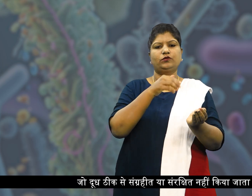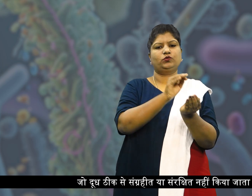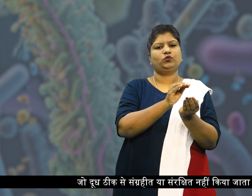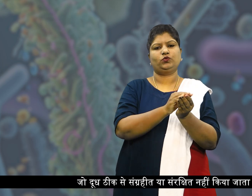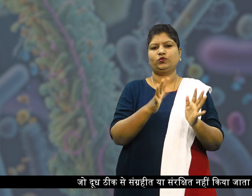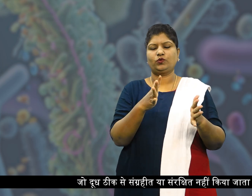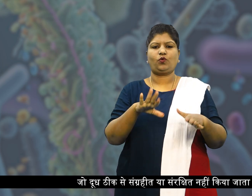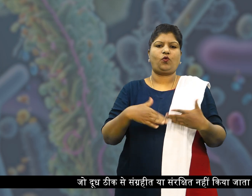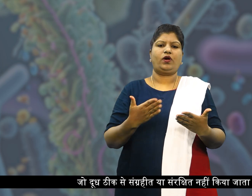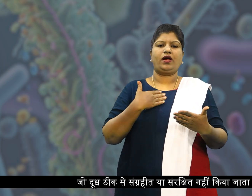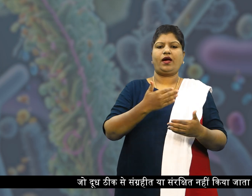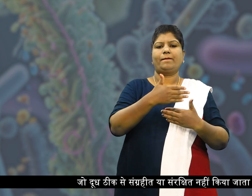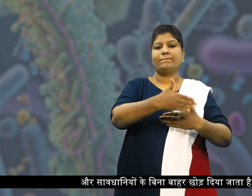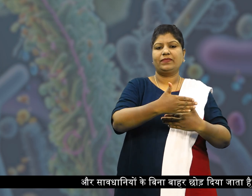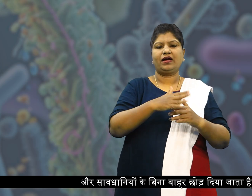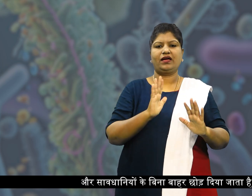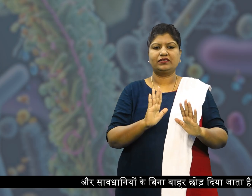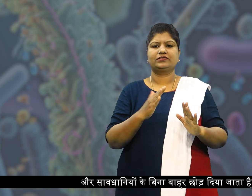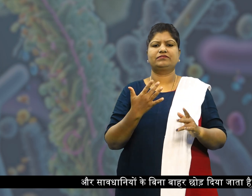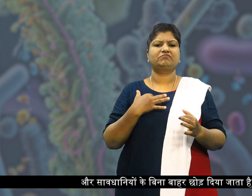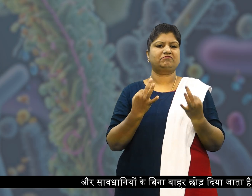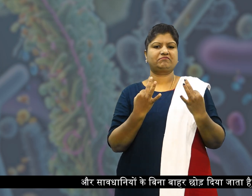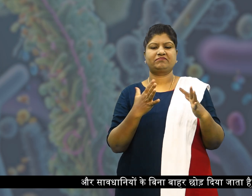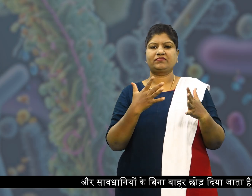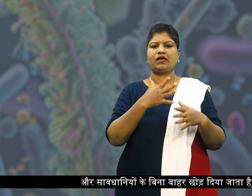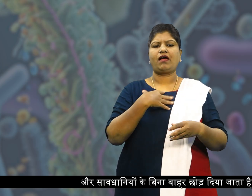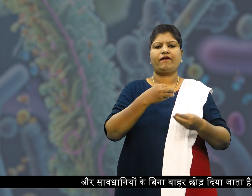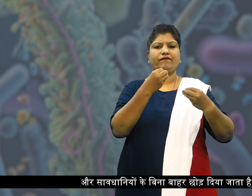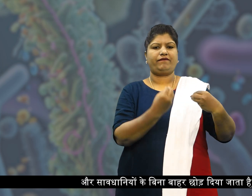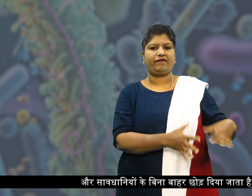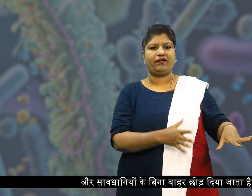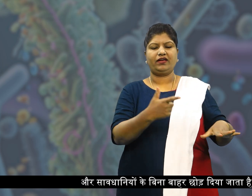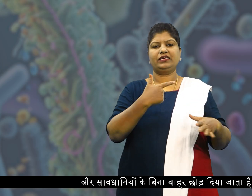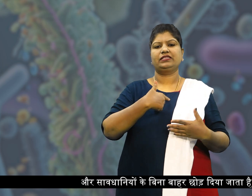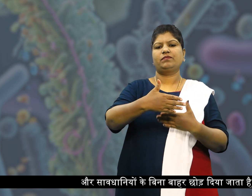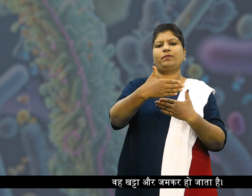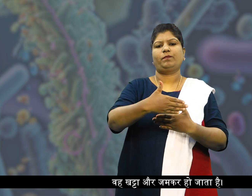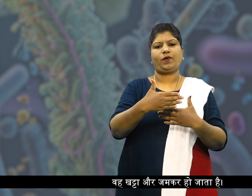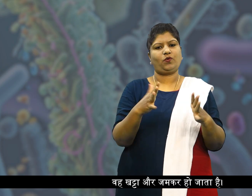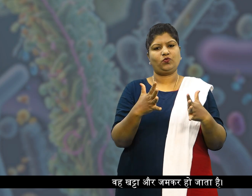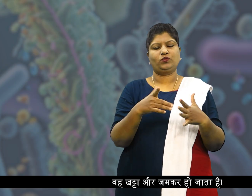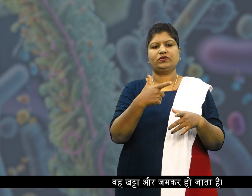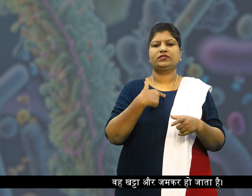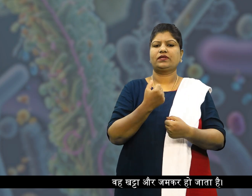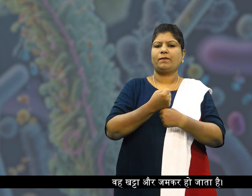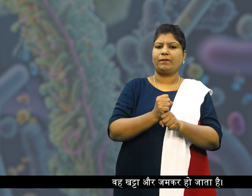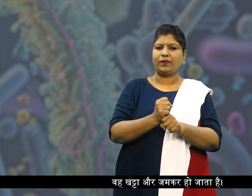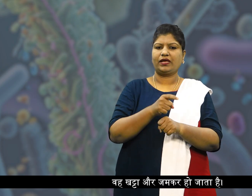संरक्षित नहीं किया जाता है और सावधानियों के बिना बाहर छोड़ दिया जाता है, वह खट्टा और जमकर हो जाता